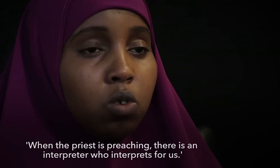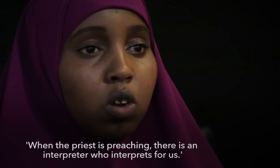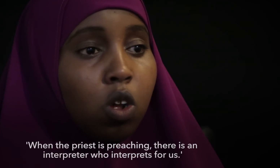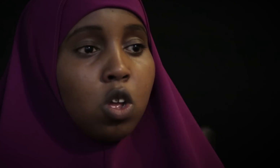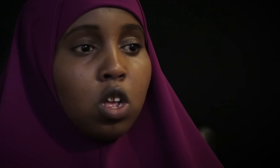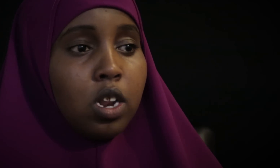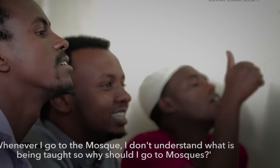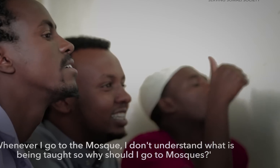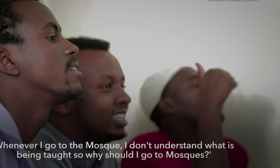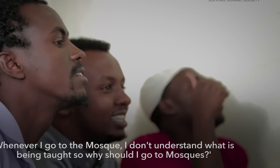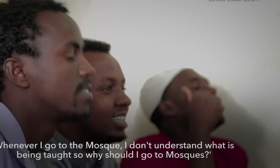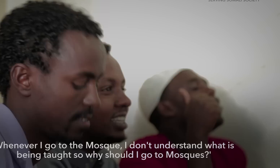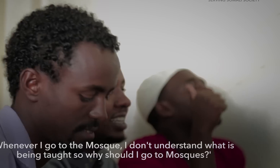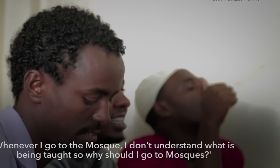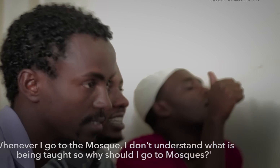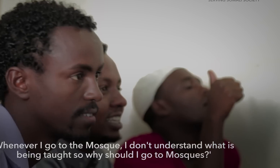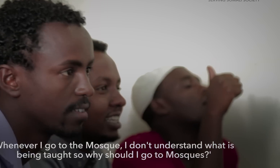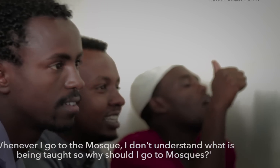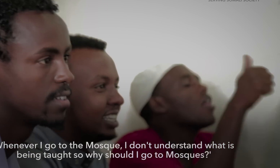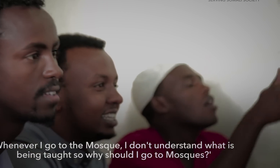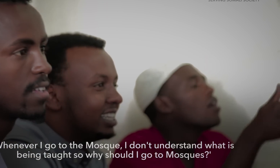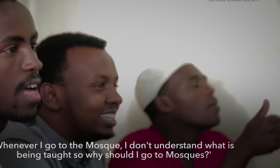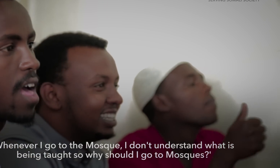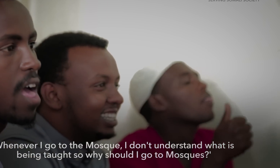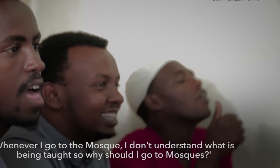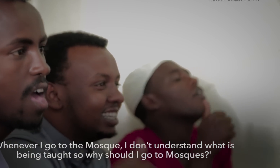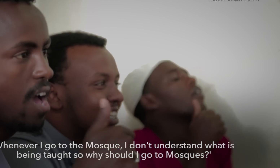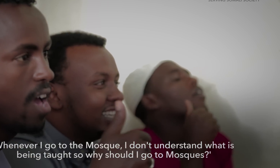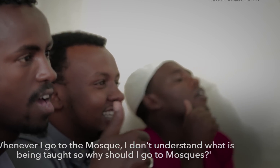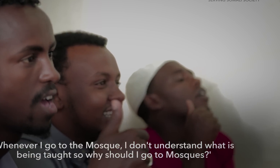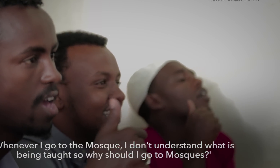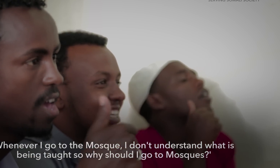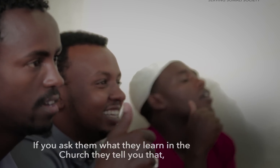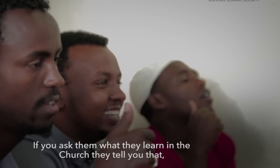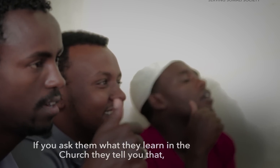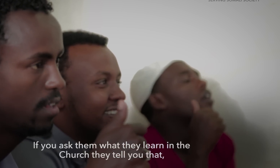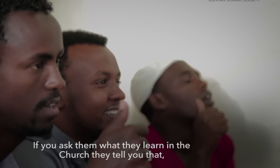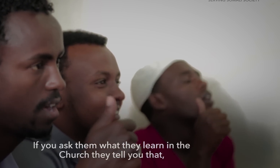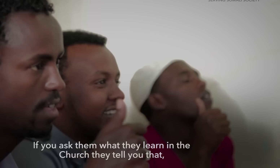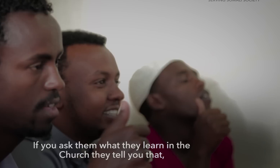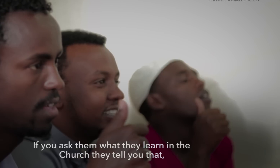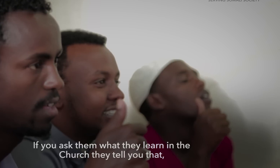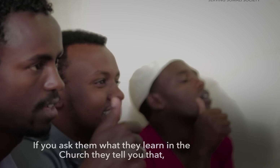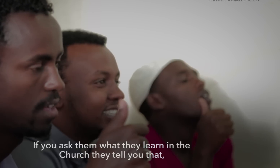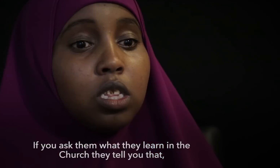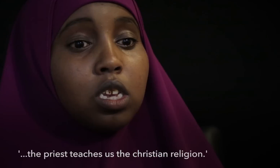ويا مثلا كده هذا وحنا الشيء كمان ورقة بو المحاك الدوين يا يقول لي ده هذا المحاك كبر طيح يقول لي محاك كبرنا نكاس